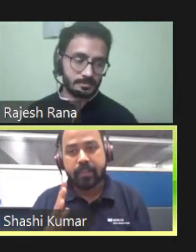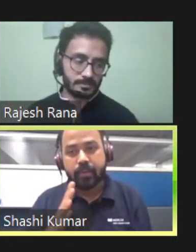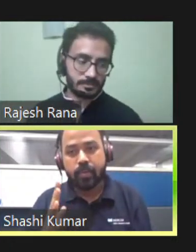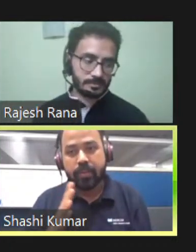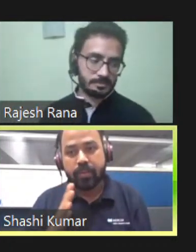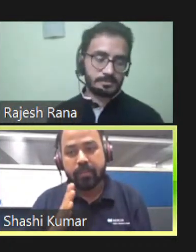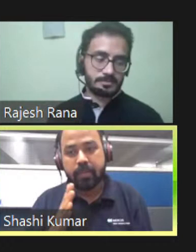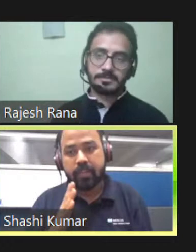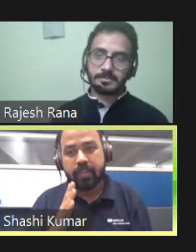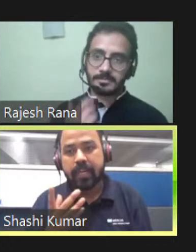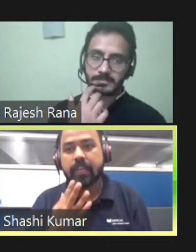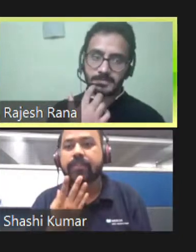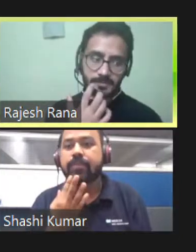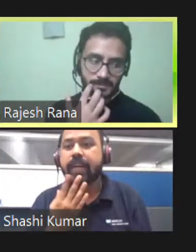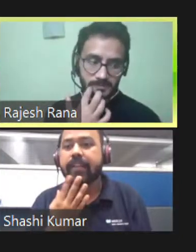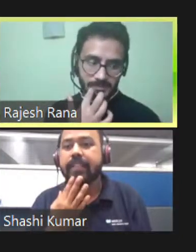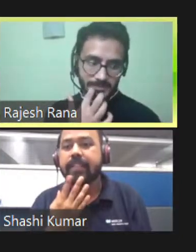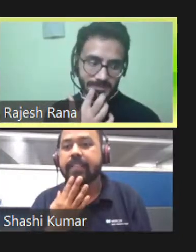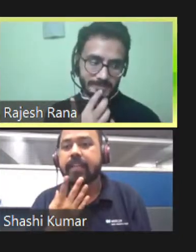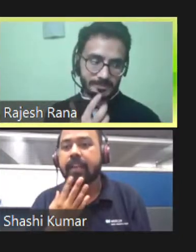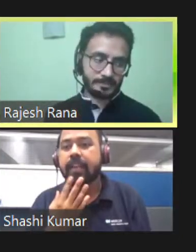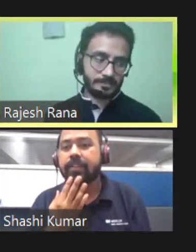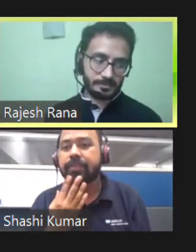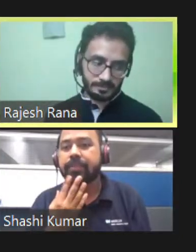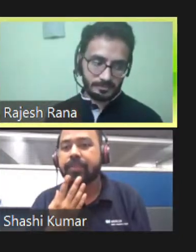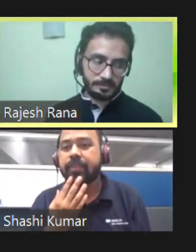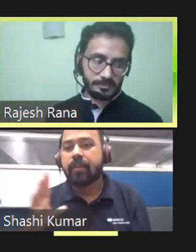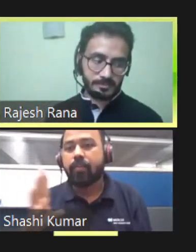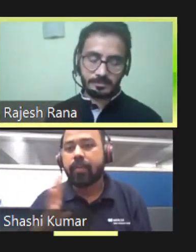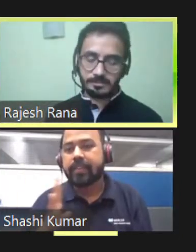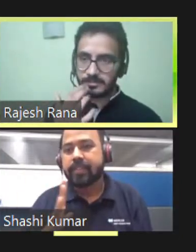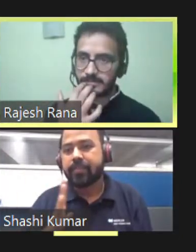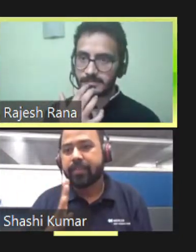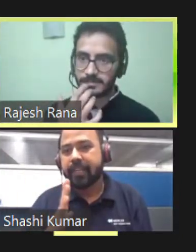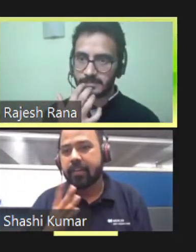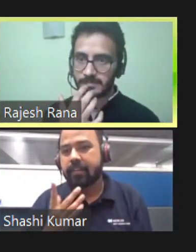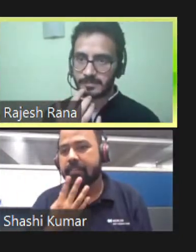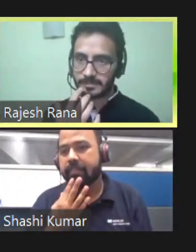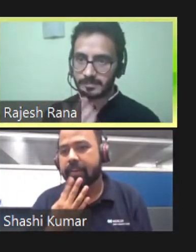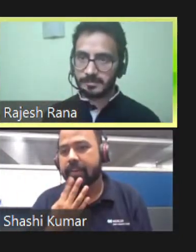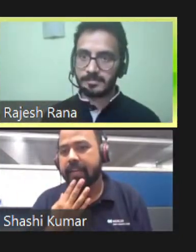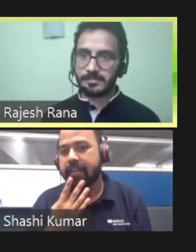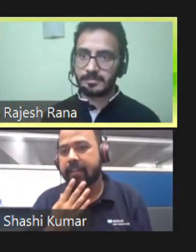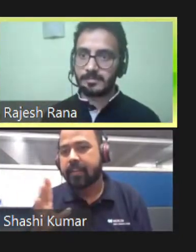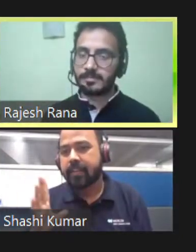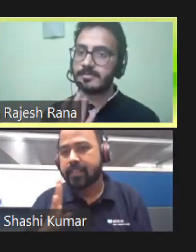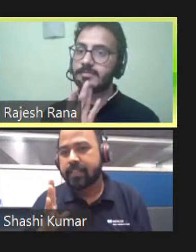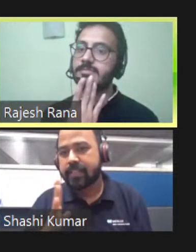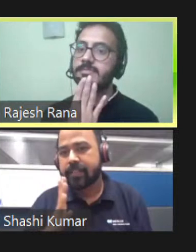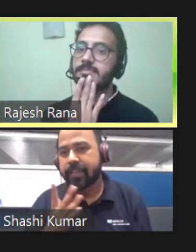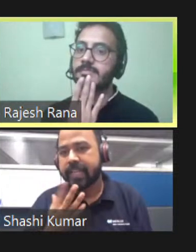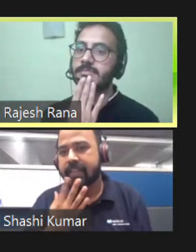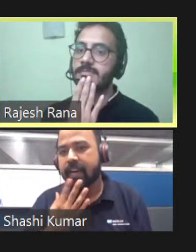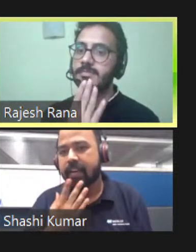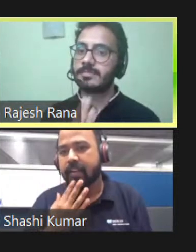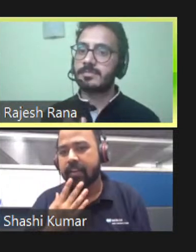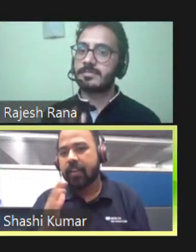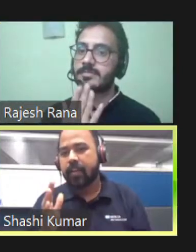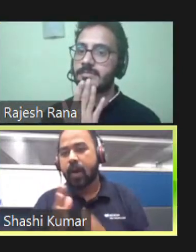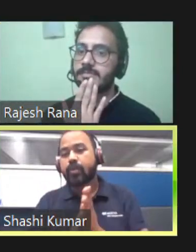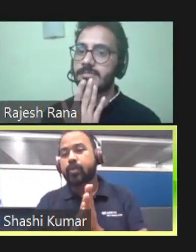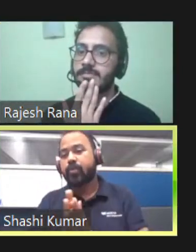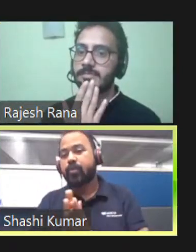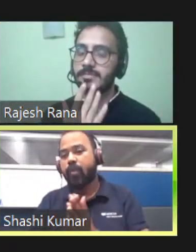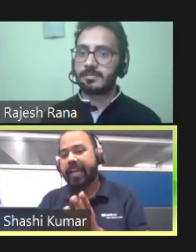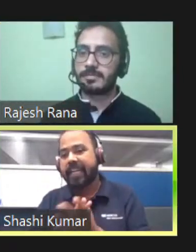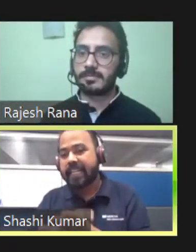की बात करें, you are talking about the colors, right? This is colors, right? This is green color, right? This is green color. Now,